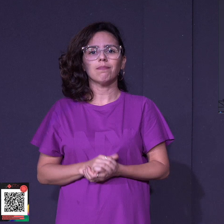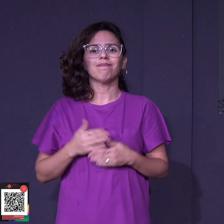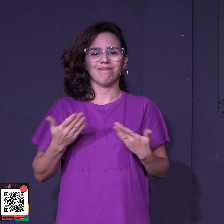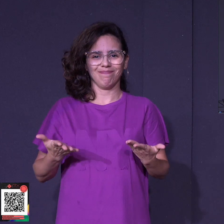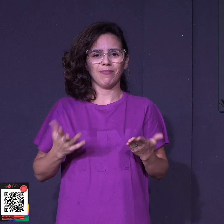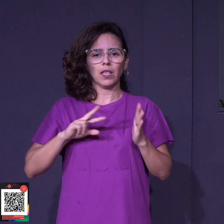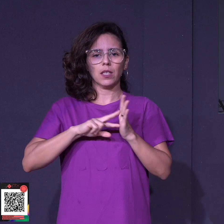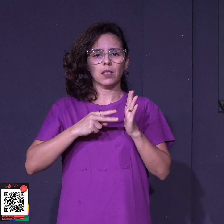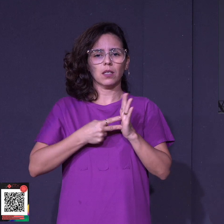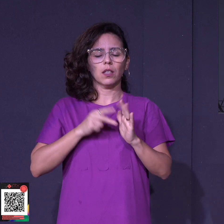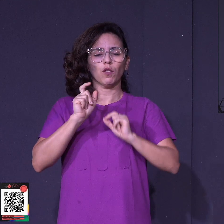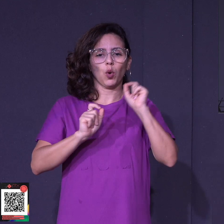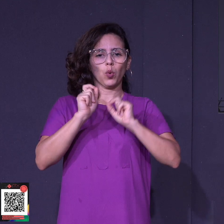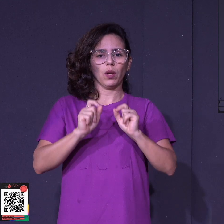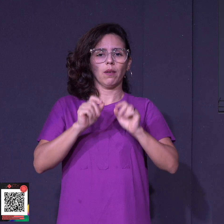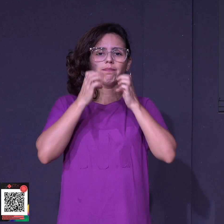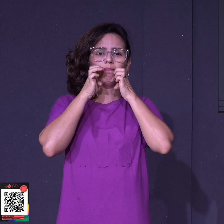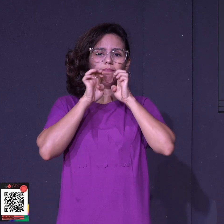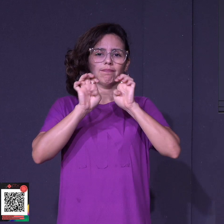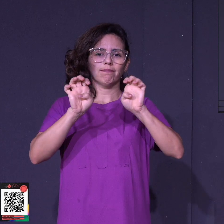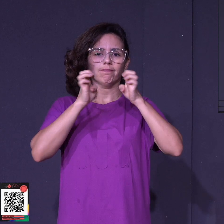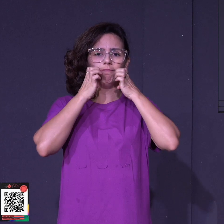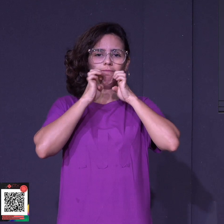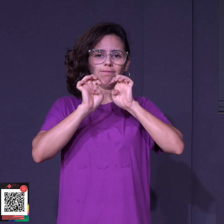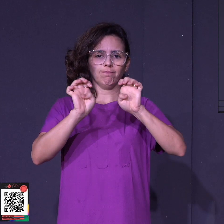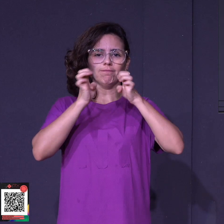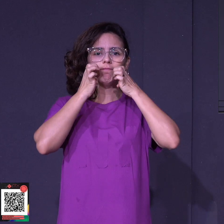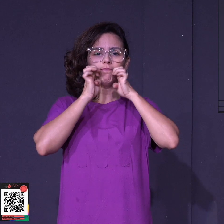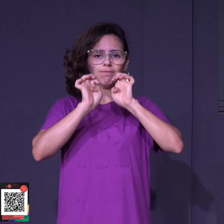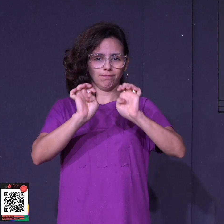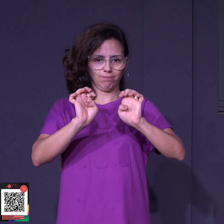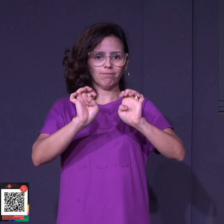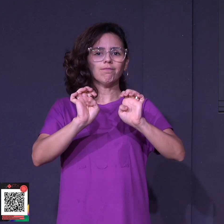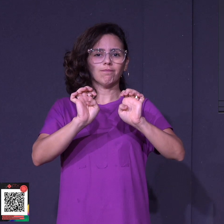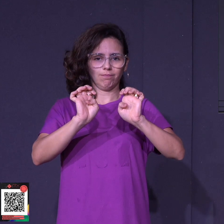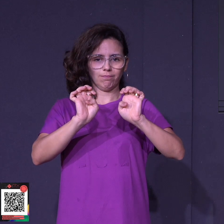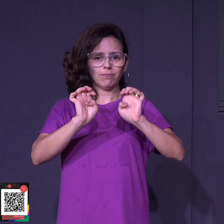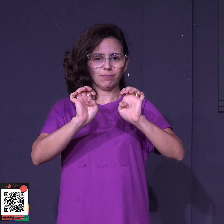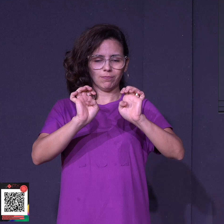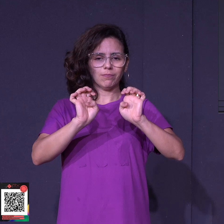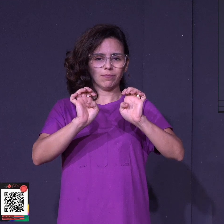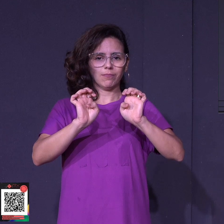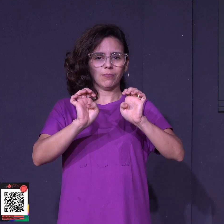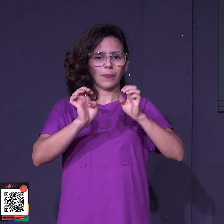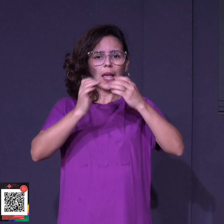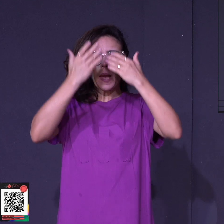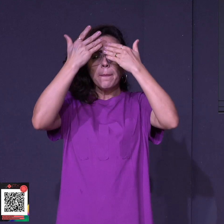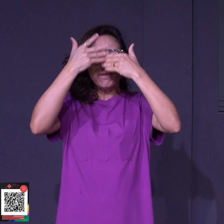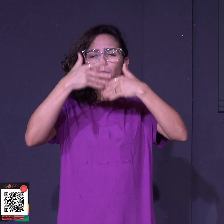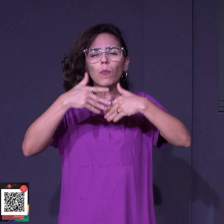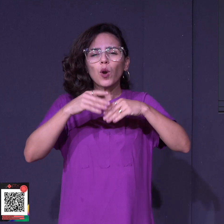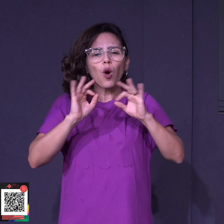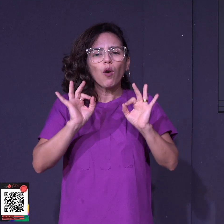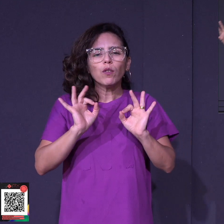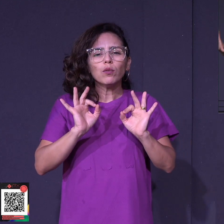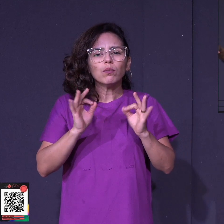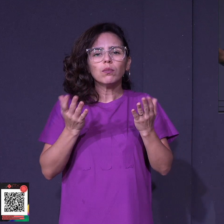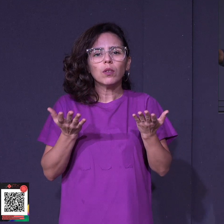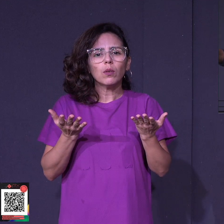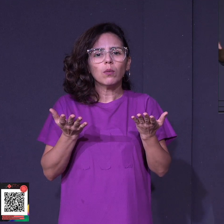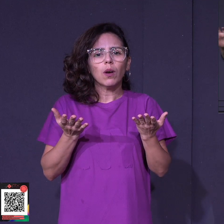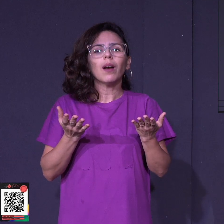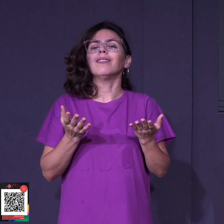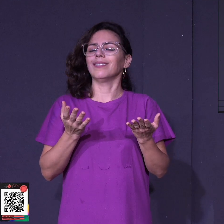evangelho. Isso é a prova cabal de que alguém teve experiência transformadora com Deus.